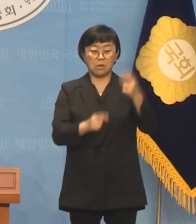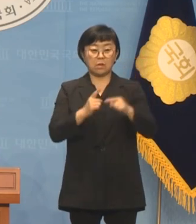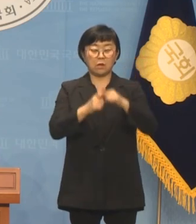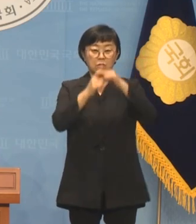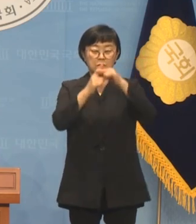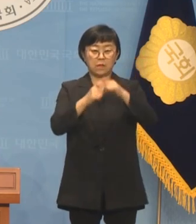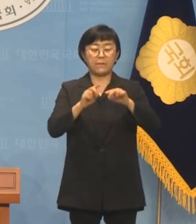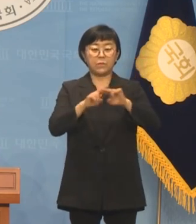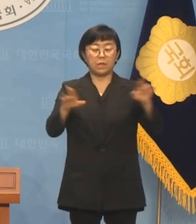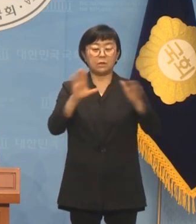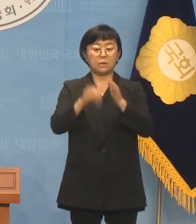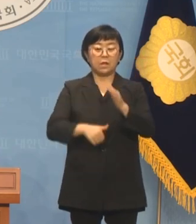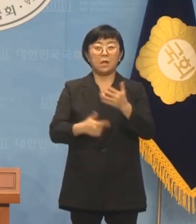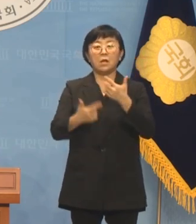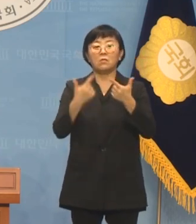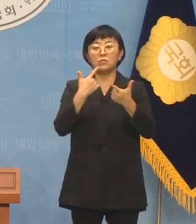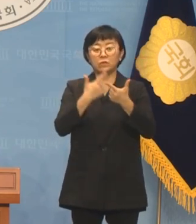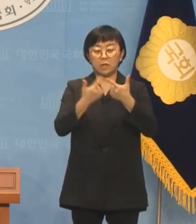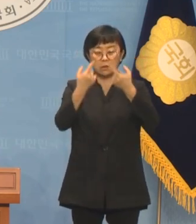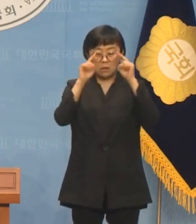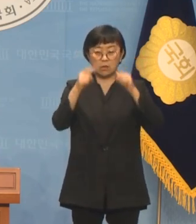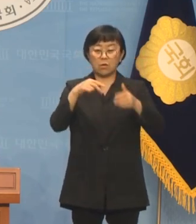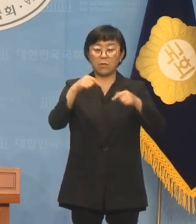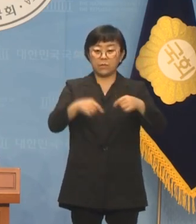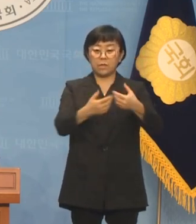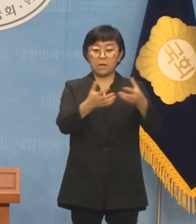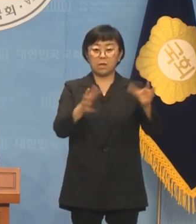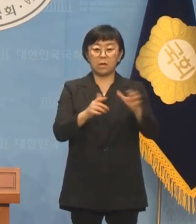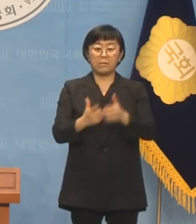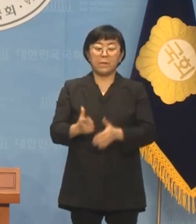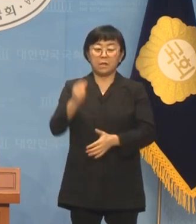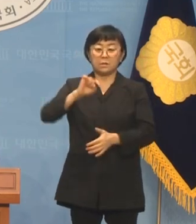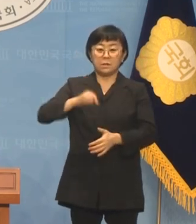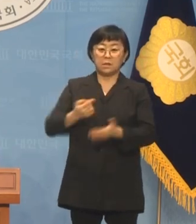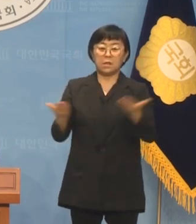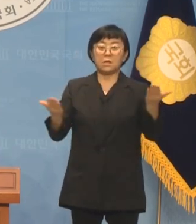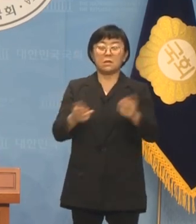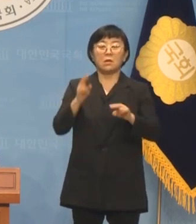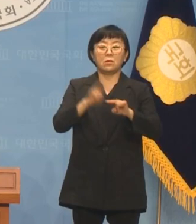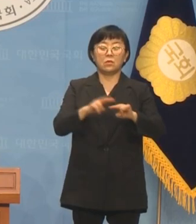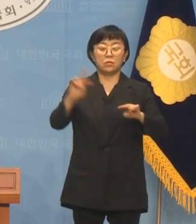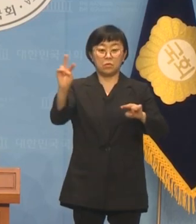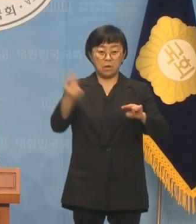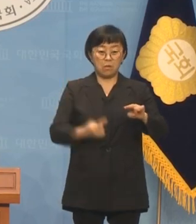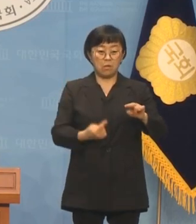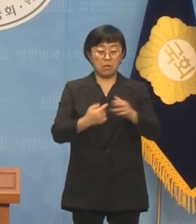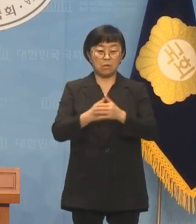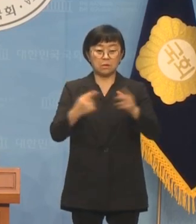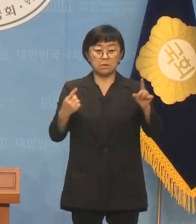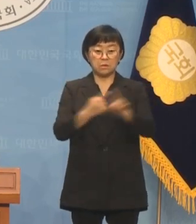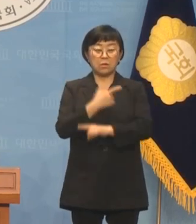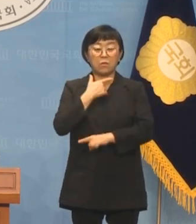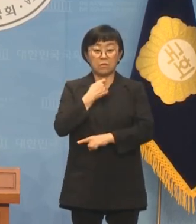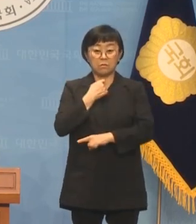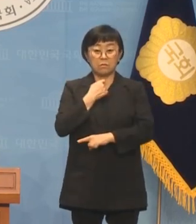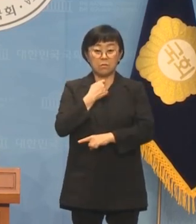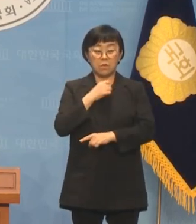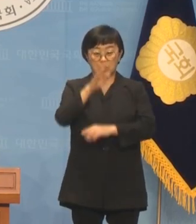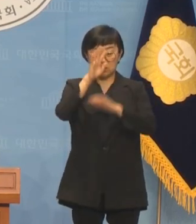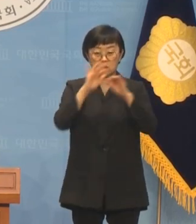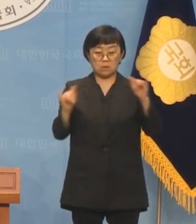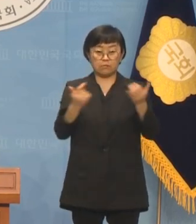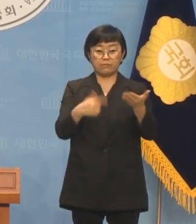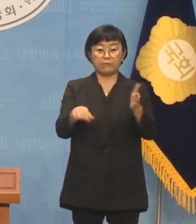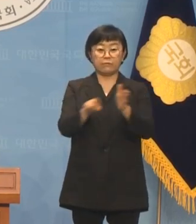파업 당시 부산대병원 교수협의회가 조속히 자신의 일자리로 돌아와 치료를 간절하게 기다리시는